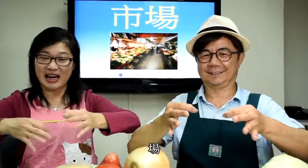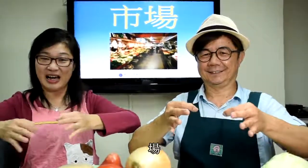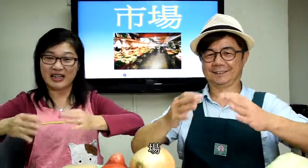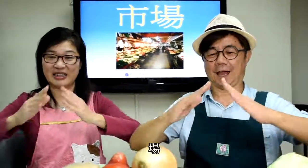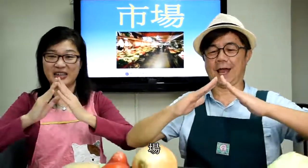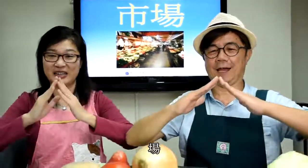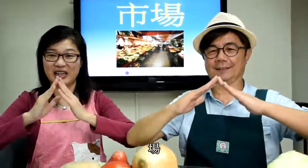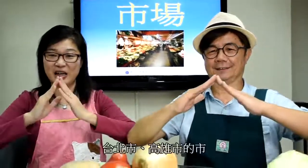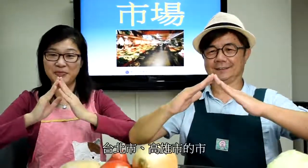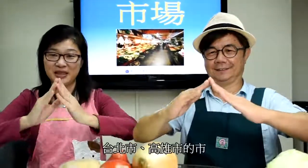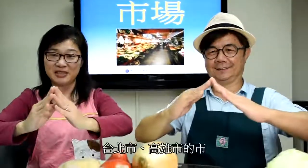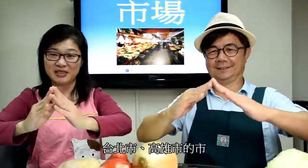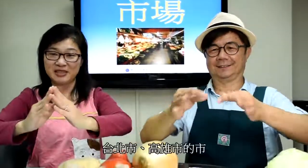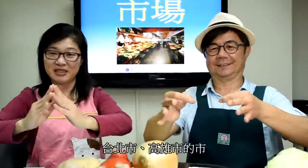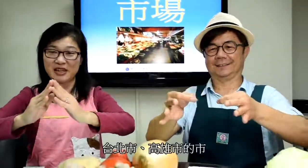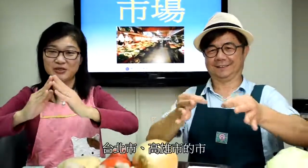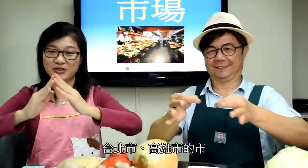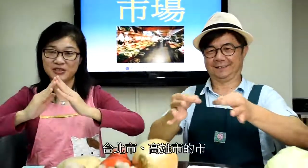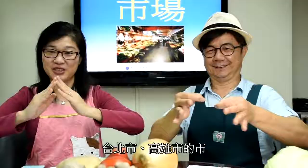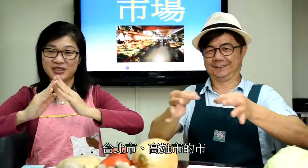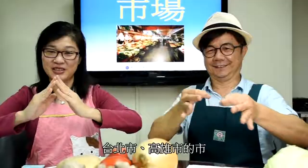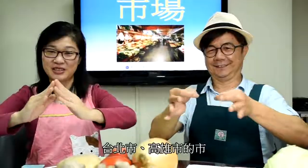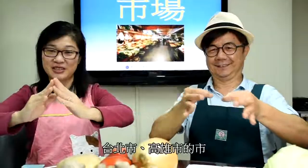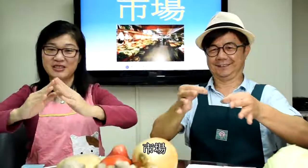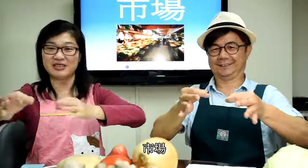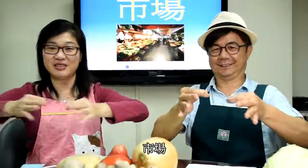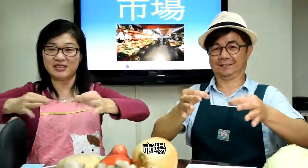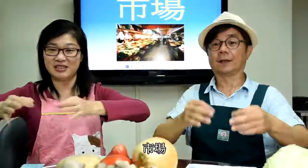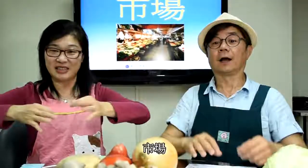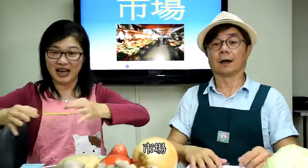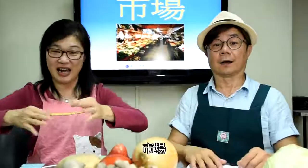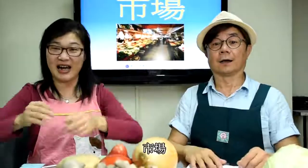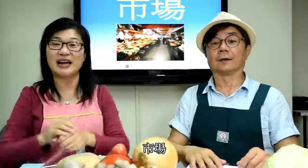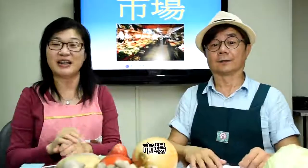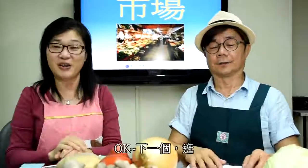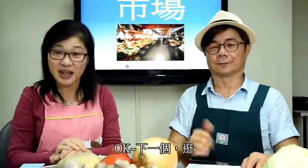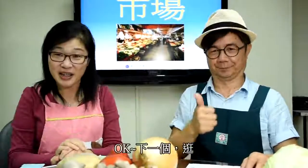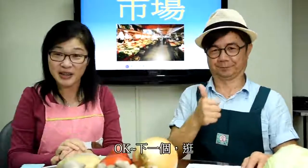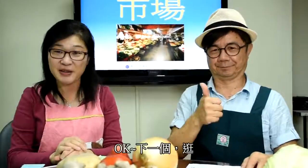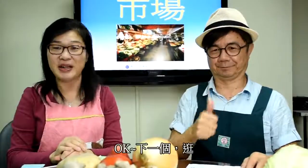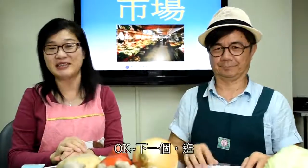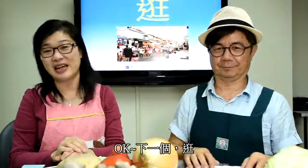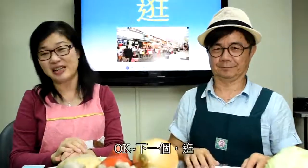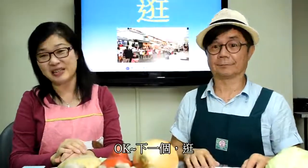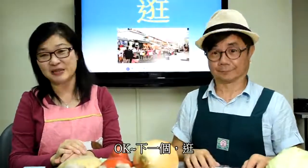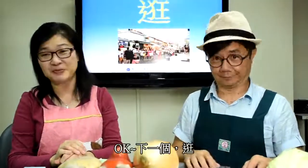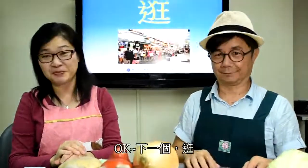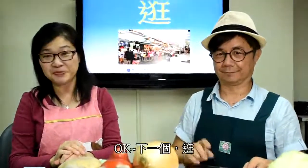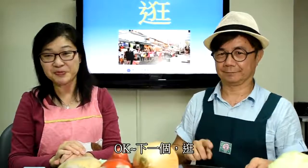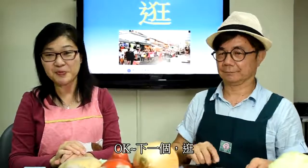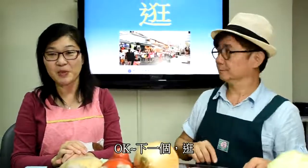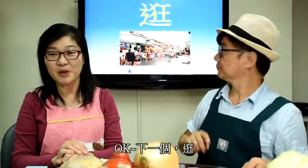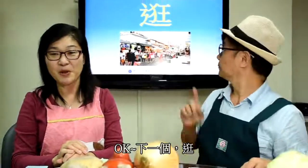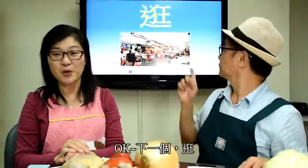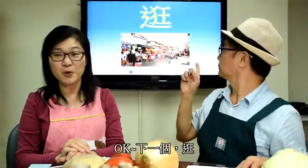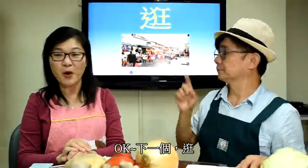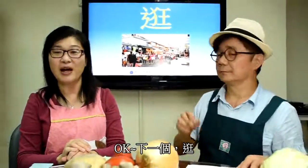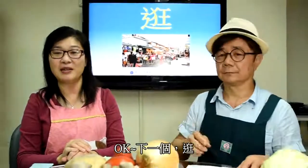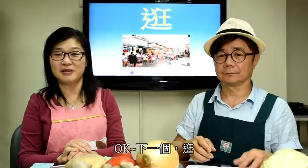场，好，台北市、高雄市的市，市场。OK， 下一个，逛，